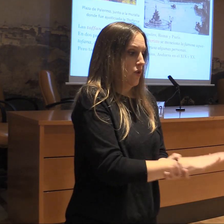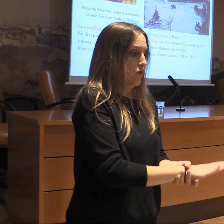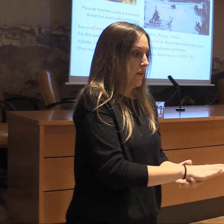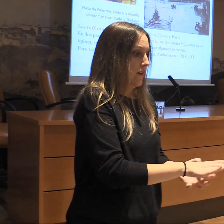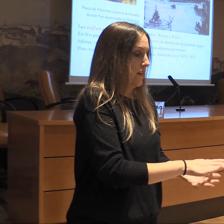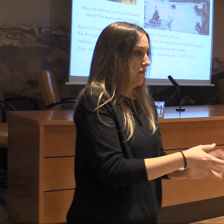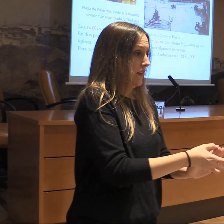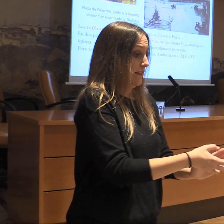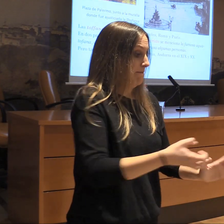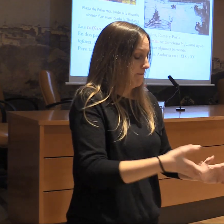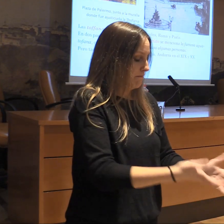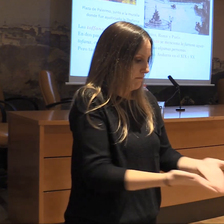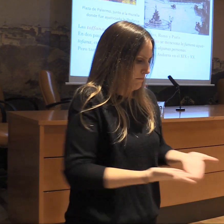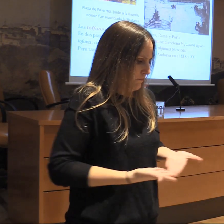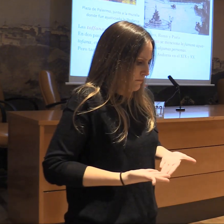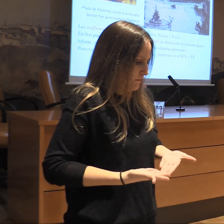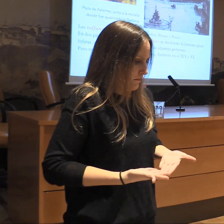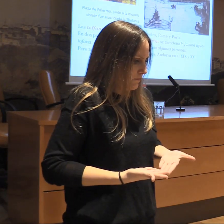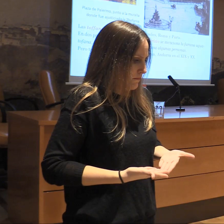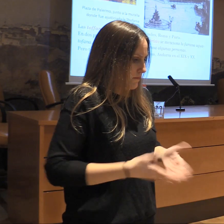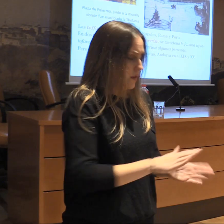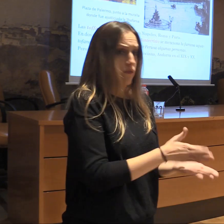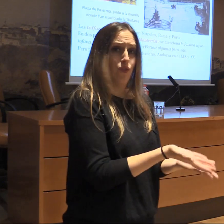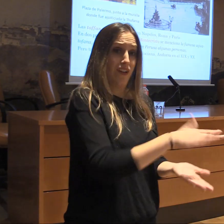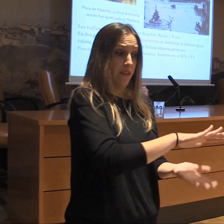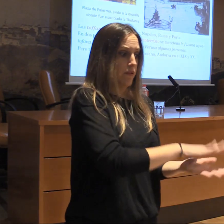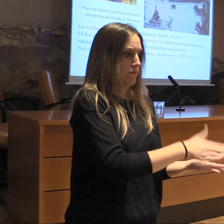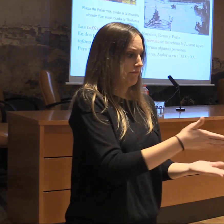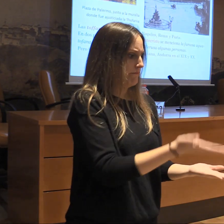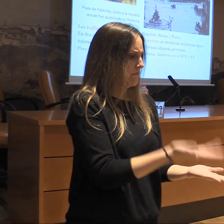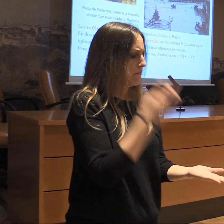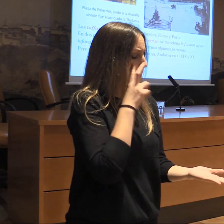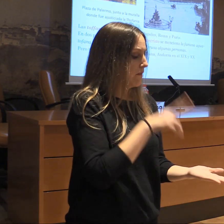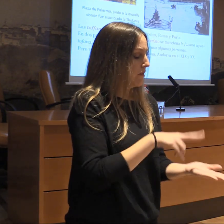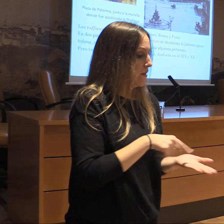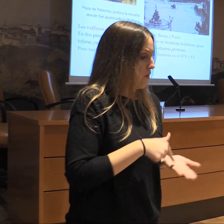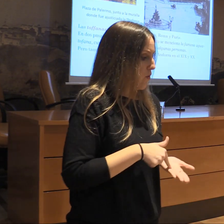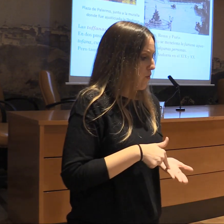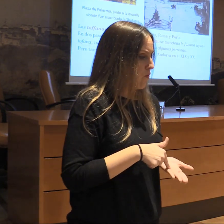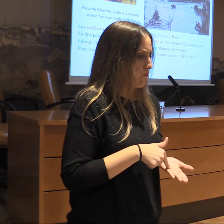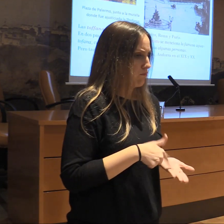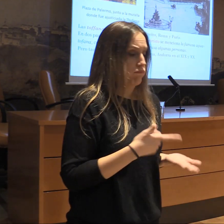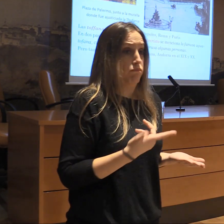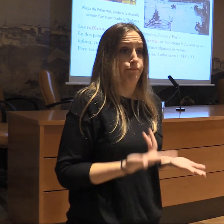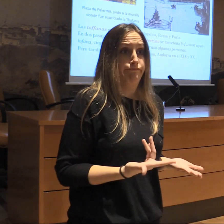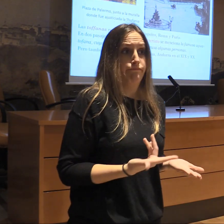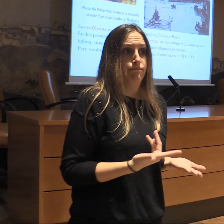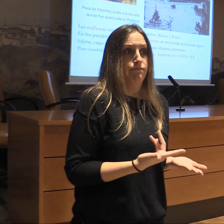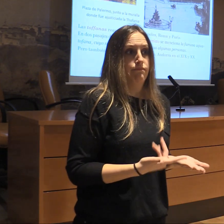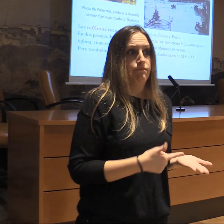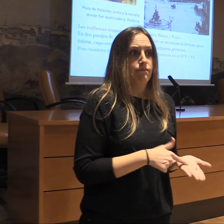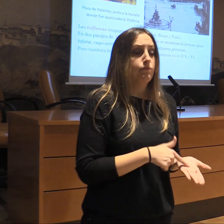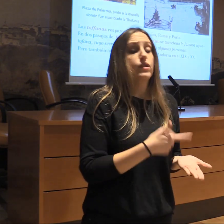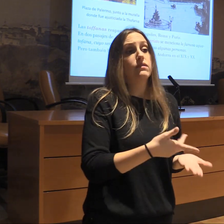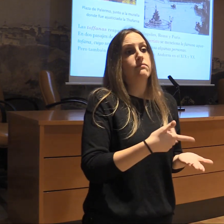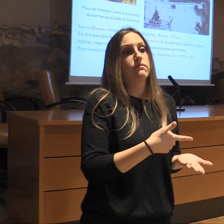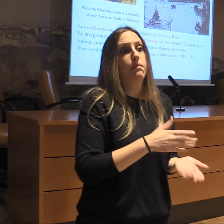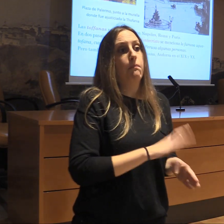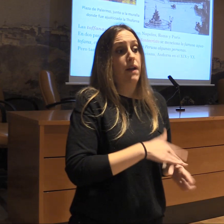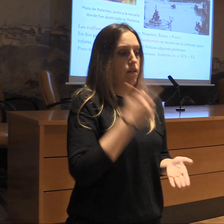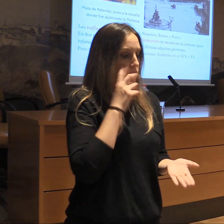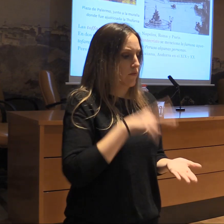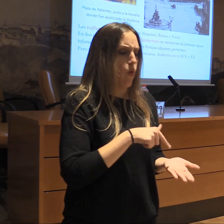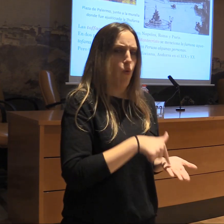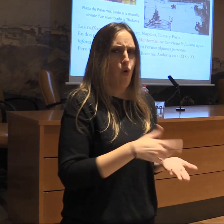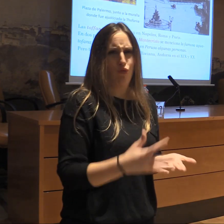comía nadie. Y entonces este médico tiene hoy una casa, una calle en Rociana. Y dando una